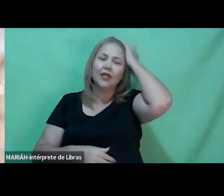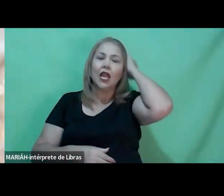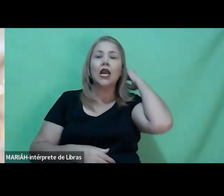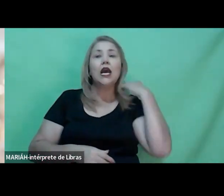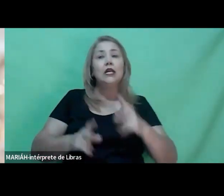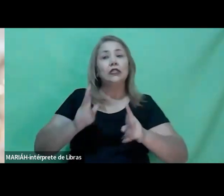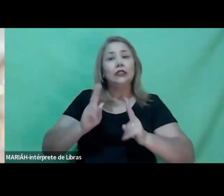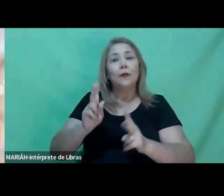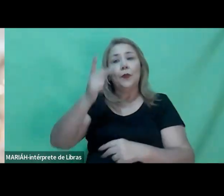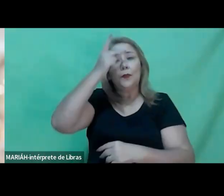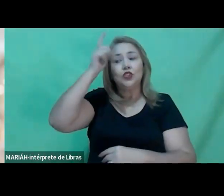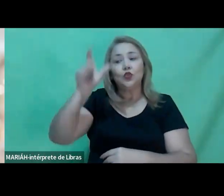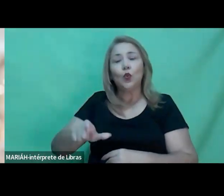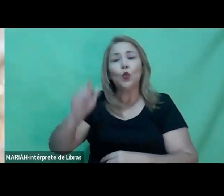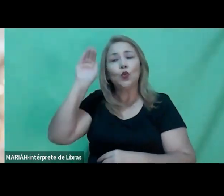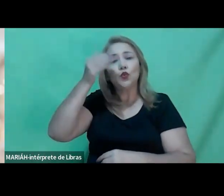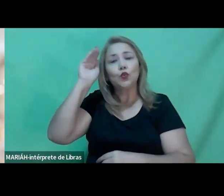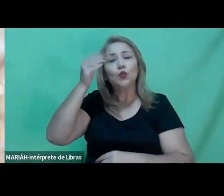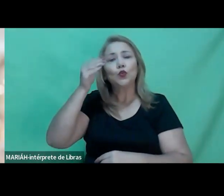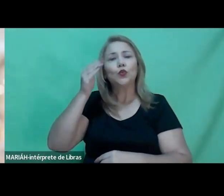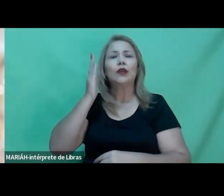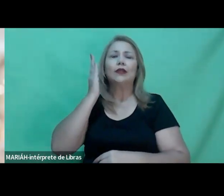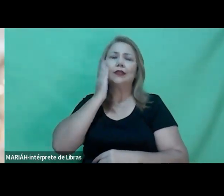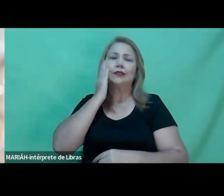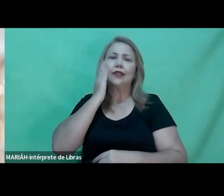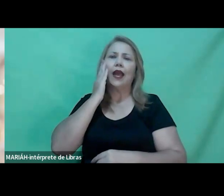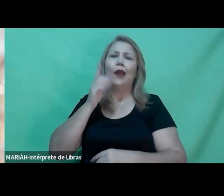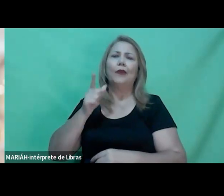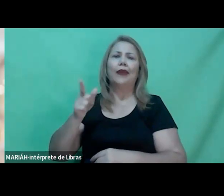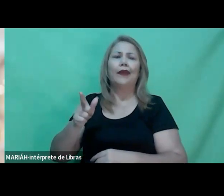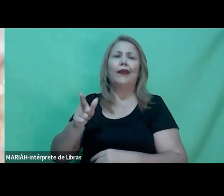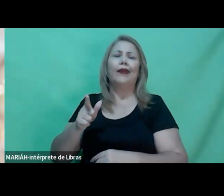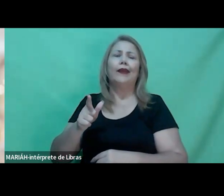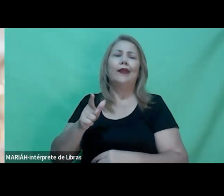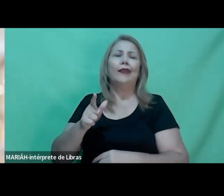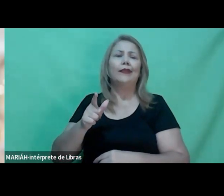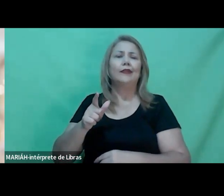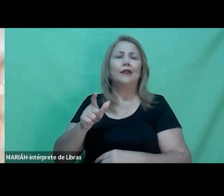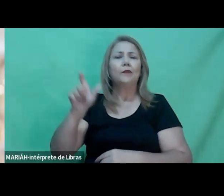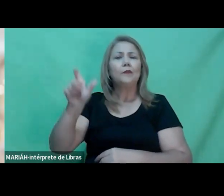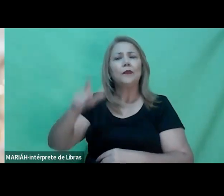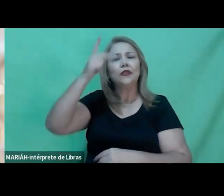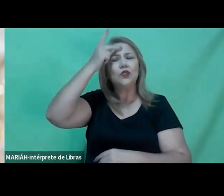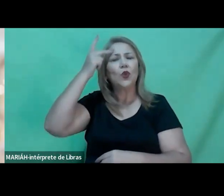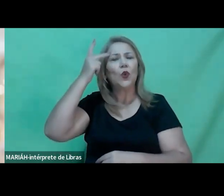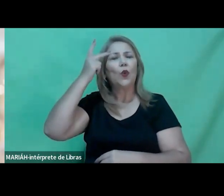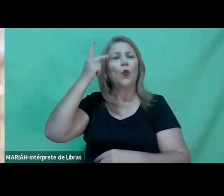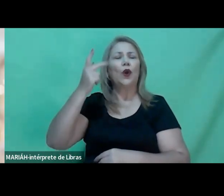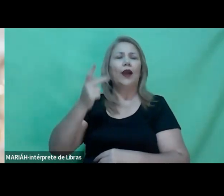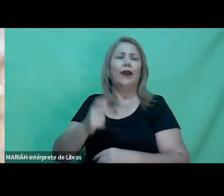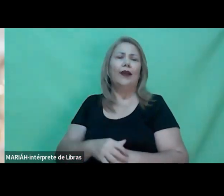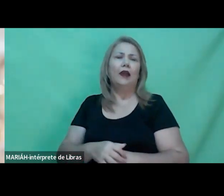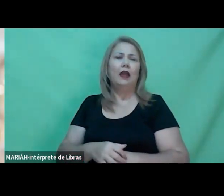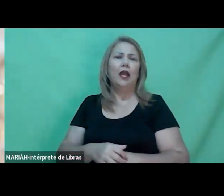sordo seguera y quienes me conocen saben que soy reiterativo en el tema no podemos generalizar es